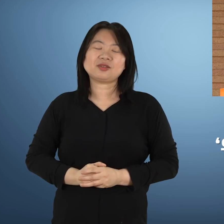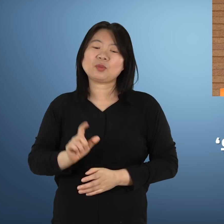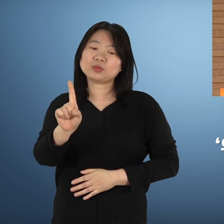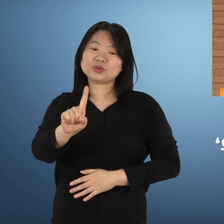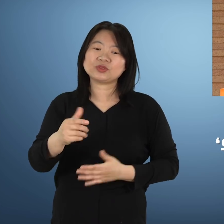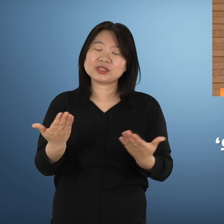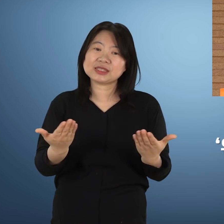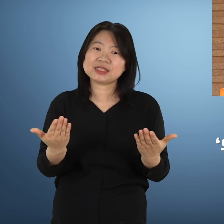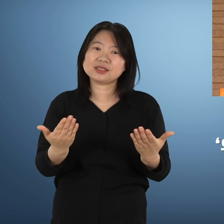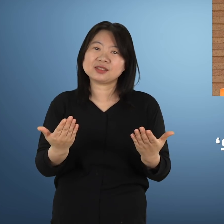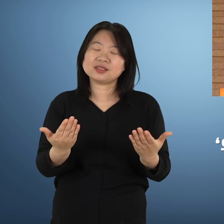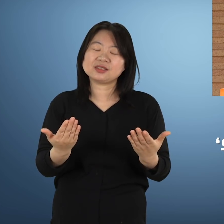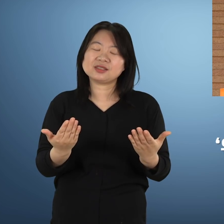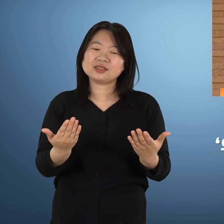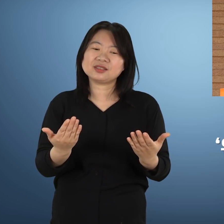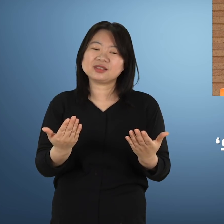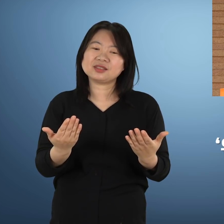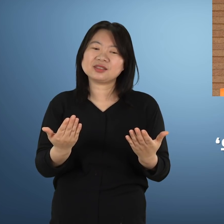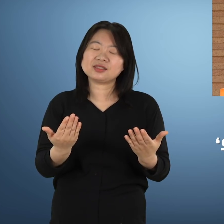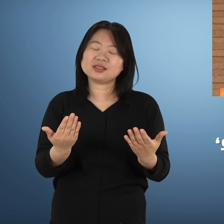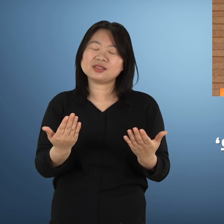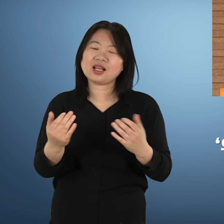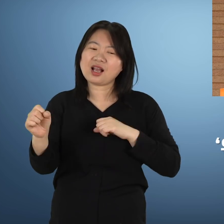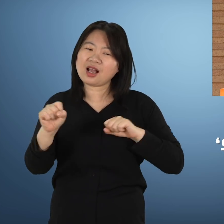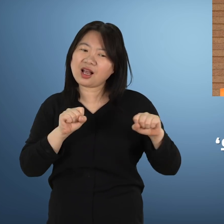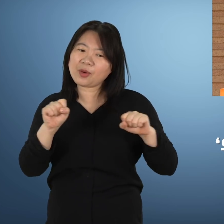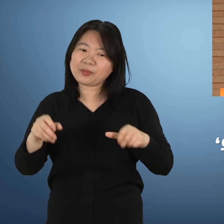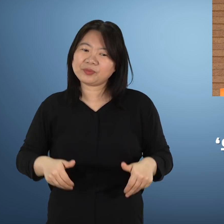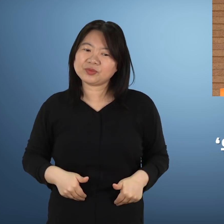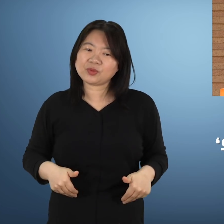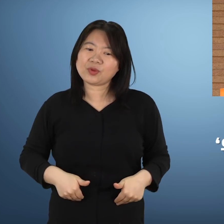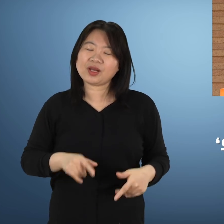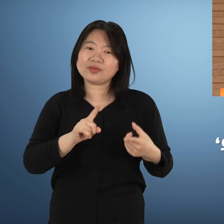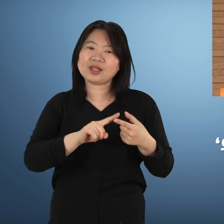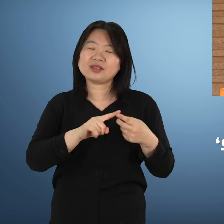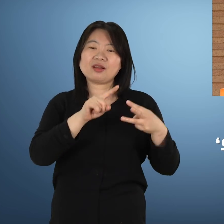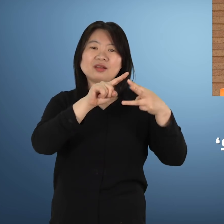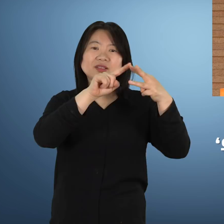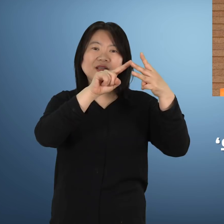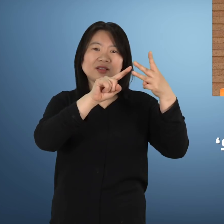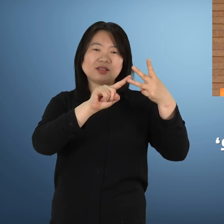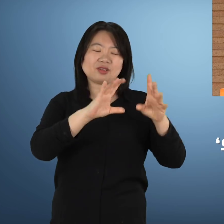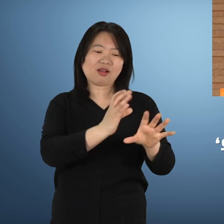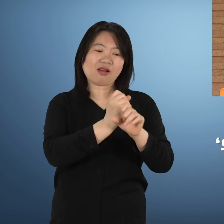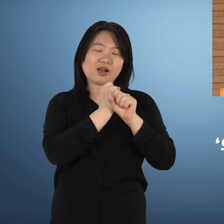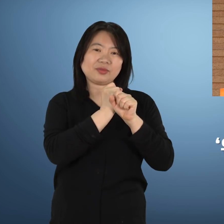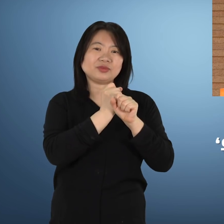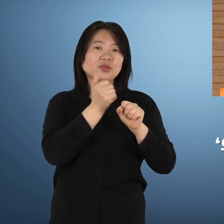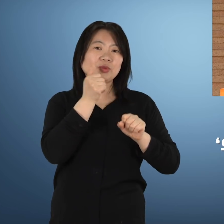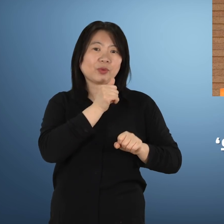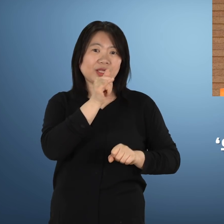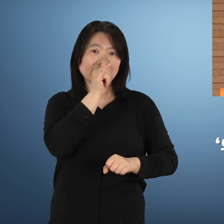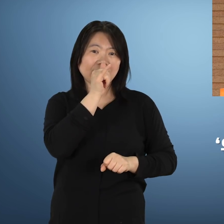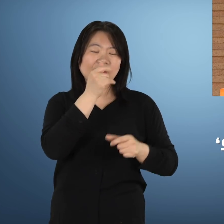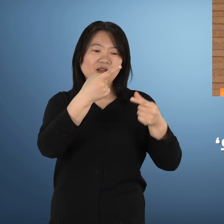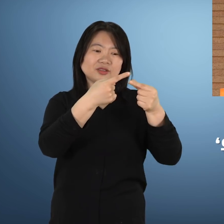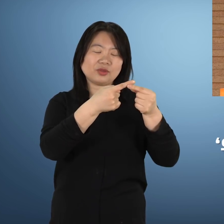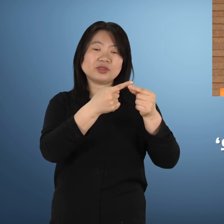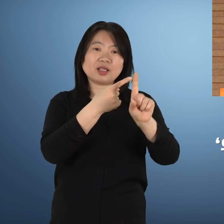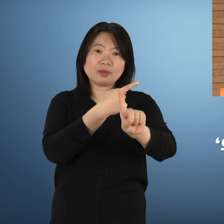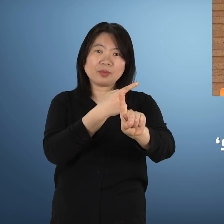일들을, 어떤 사역들을 해야 되는 것인가를 3가지로 압축해서 소개하셨습니다.